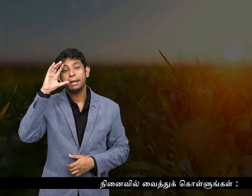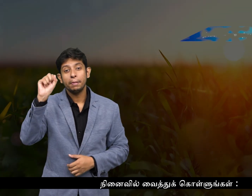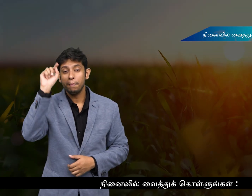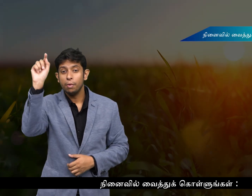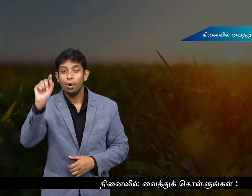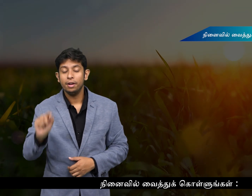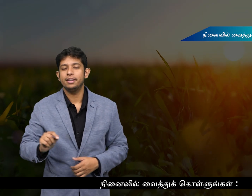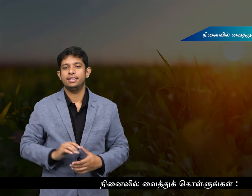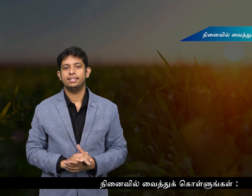நினைவில் வைத்துக் கொள்ளுங்கள்,